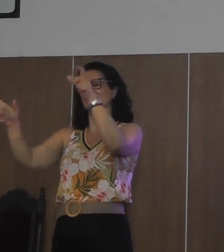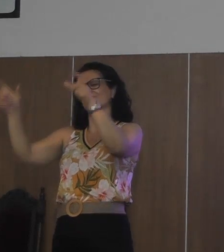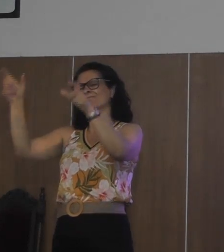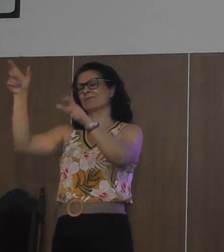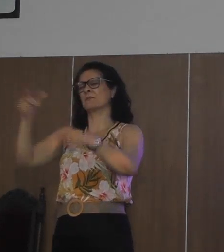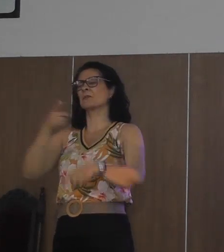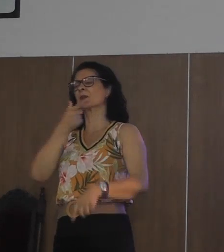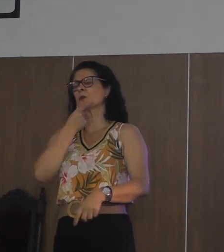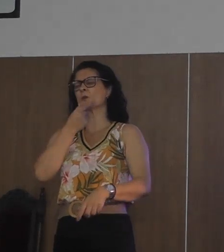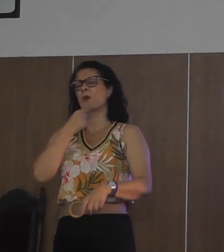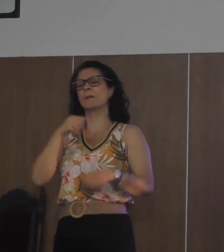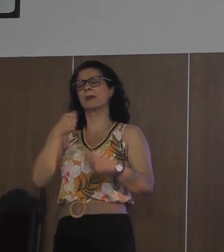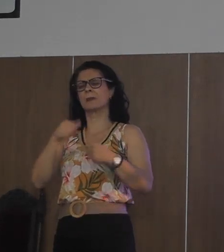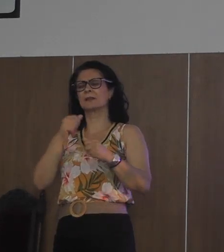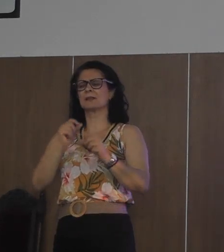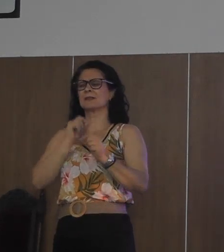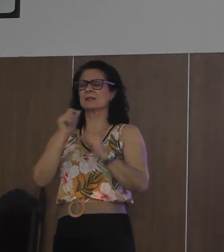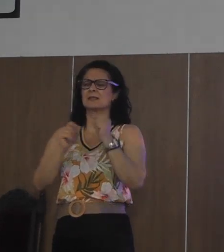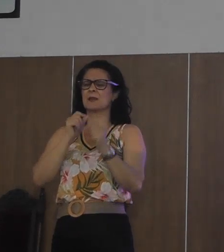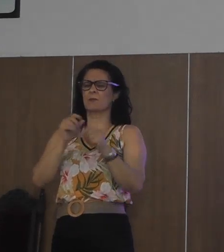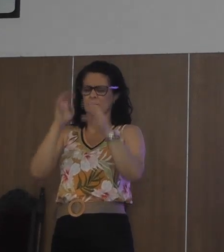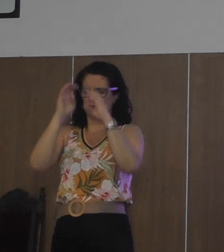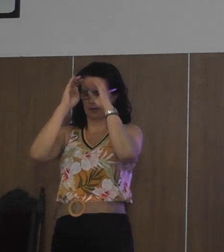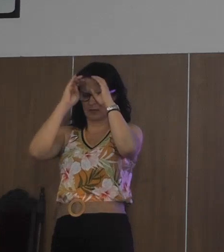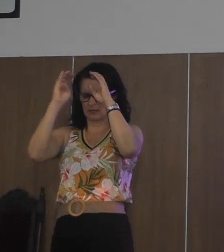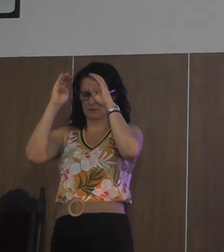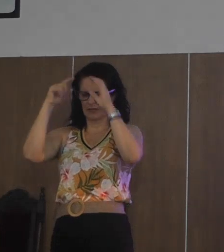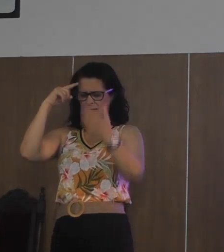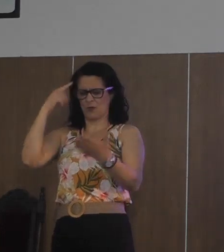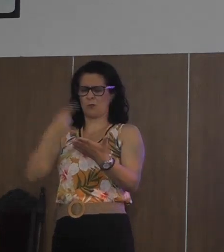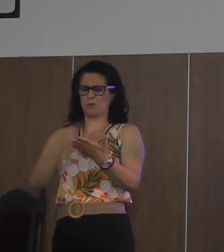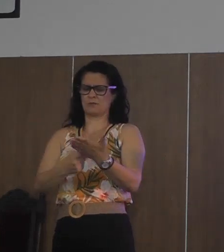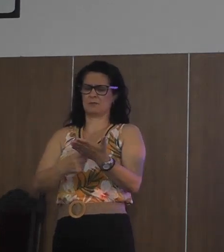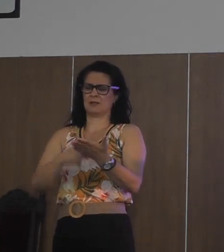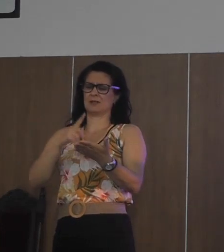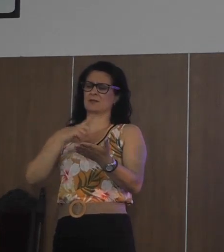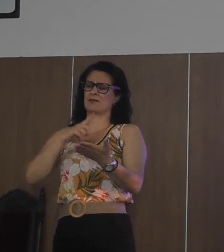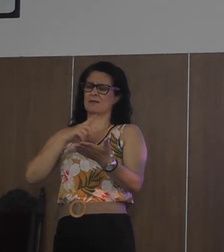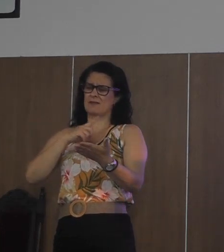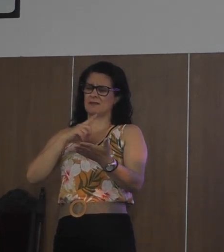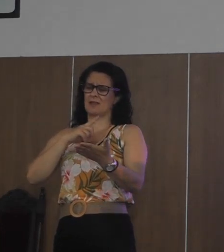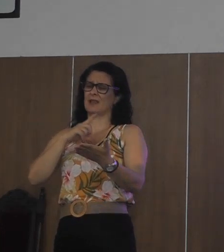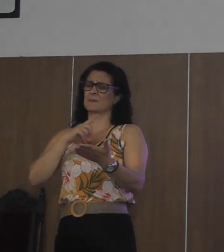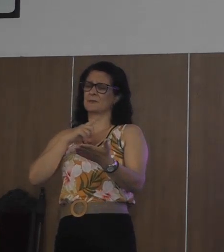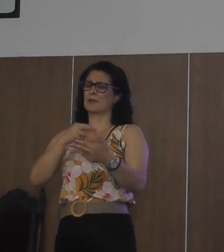os compromissos dele, tem contas para pagar.